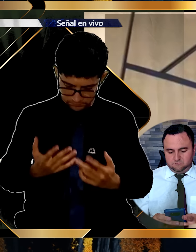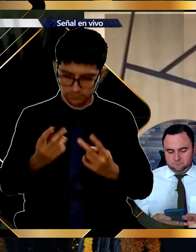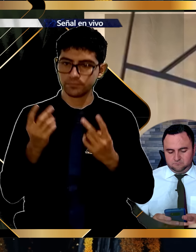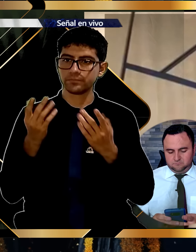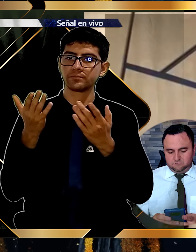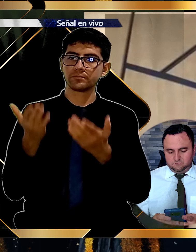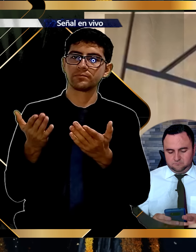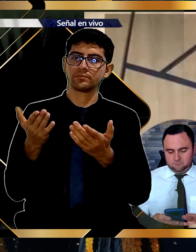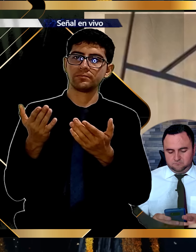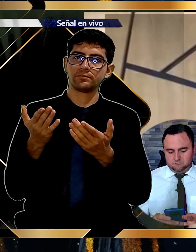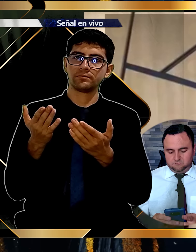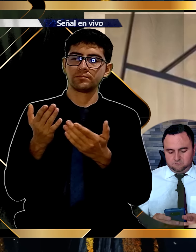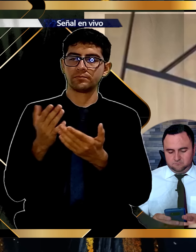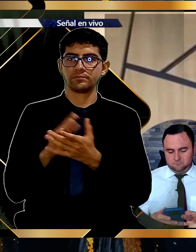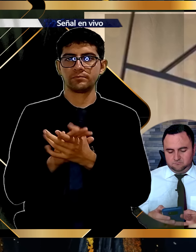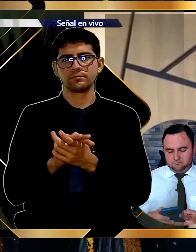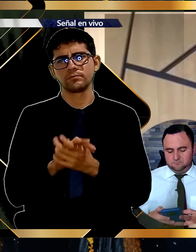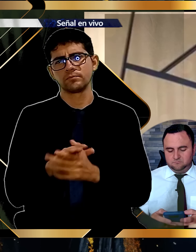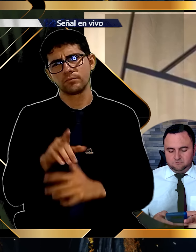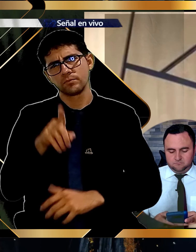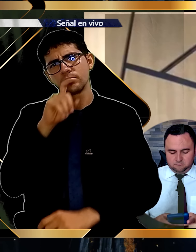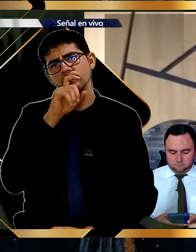mí, porque ¿cuál es la esposa del Señor?